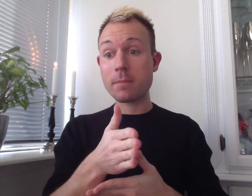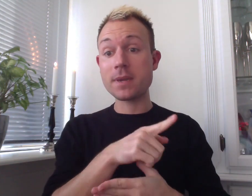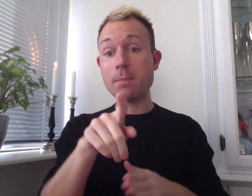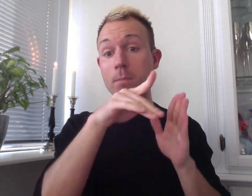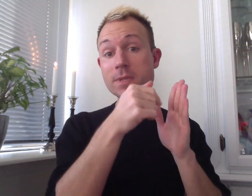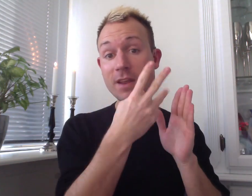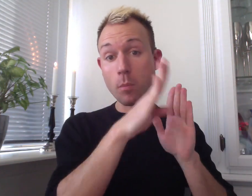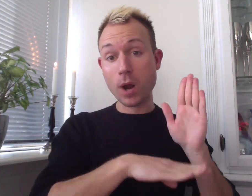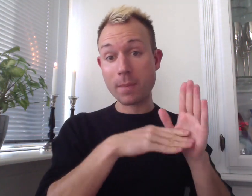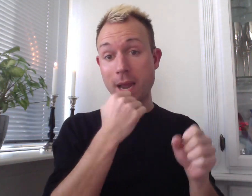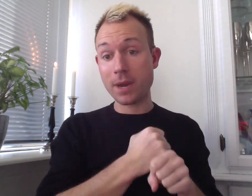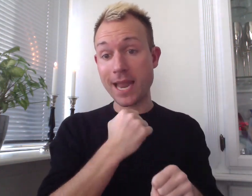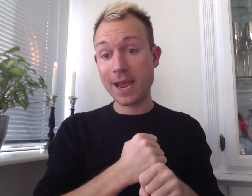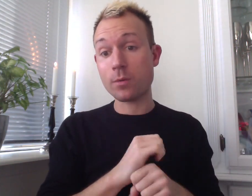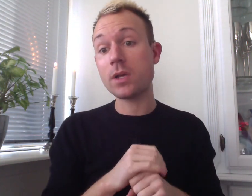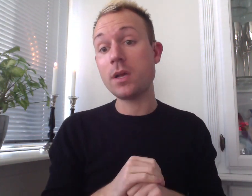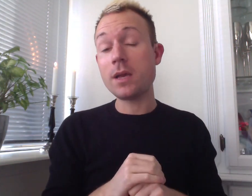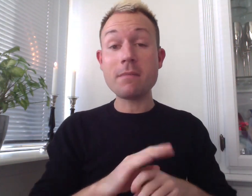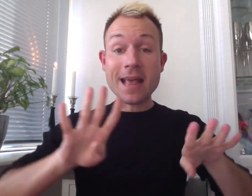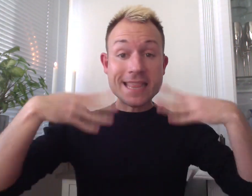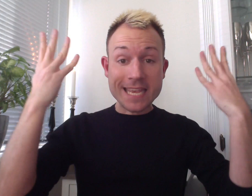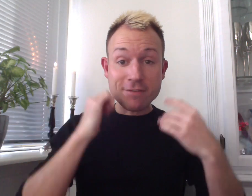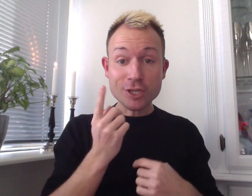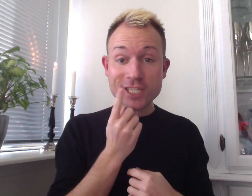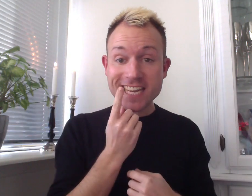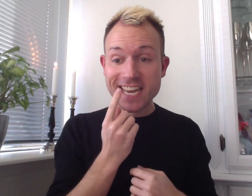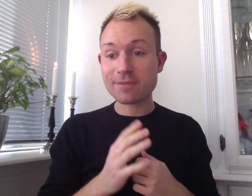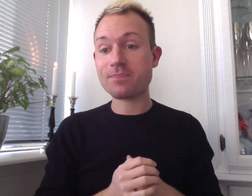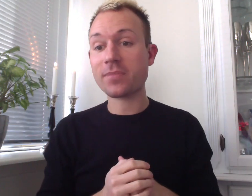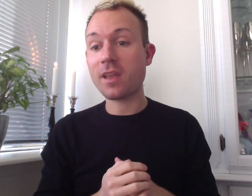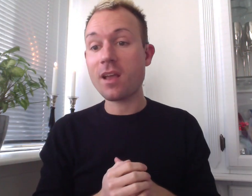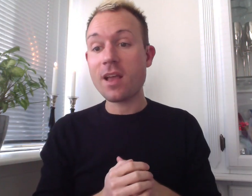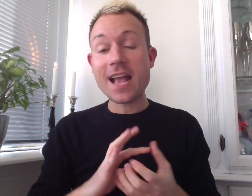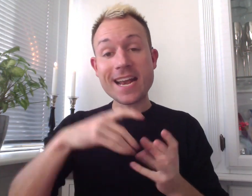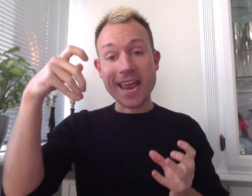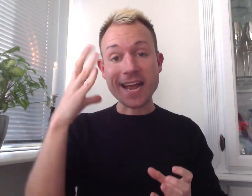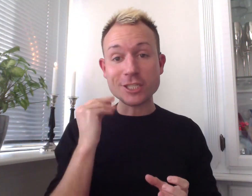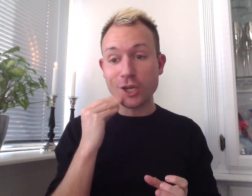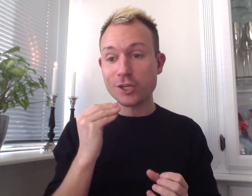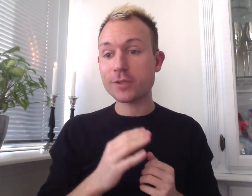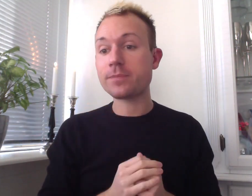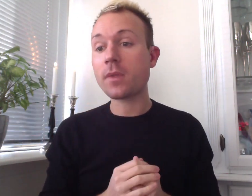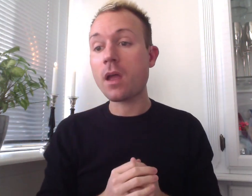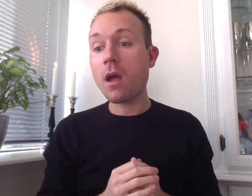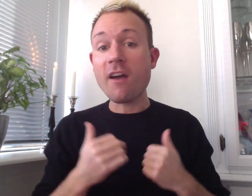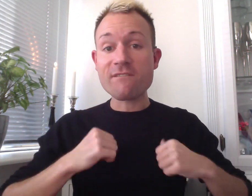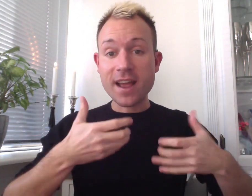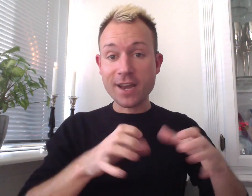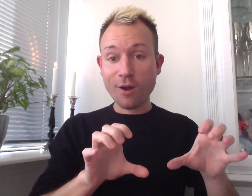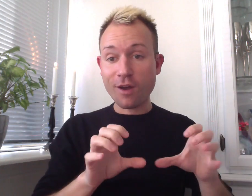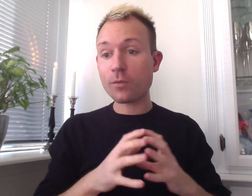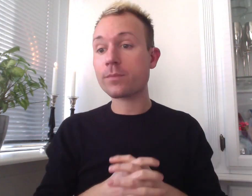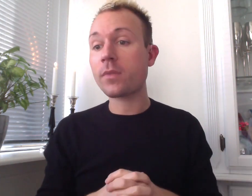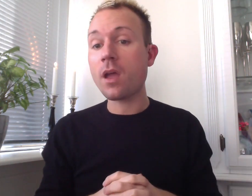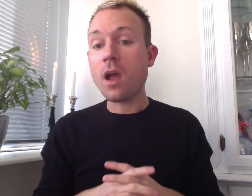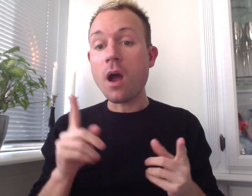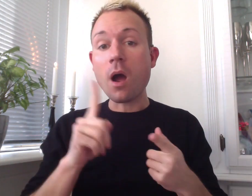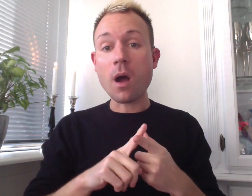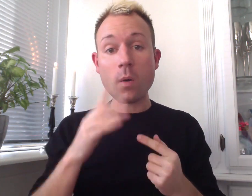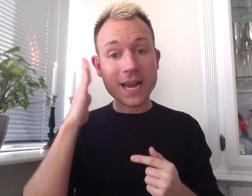de tv-programmer, der er blevet lavet. Diva Tøstand, Kæreste Køttene, Fattigrøven og